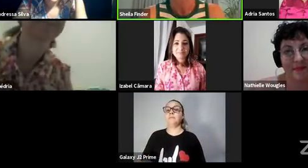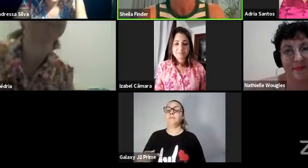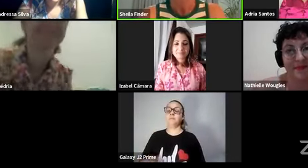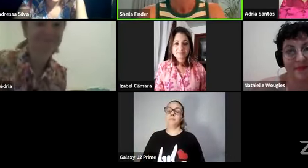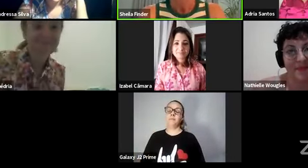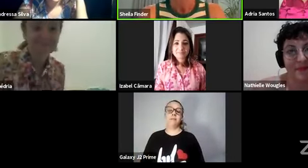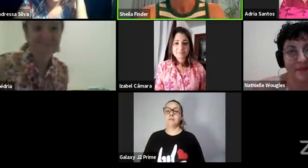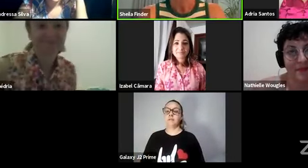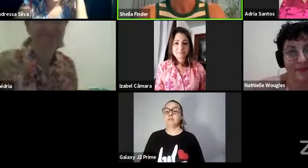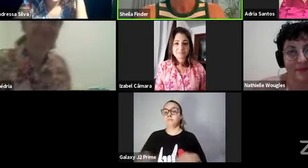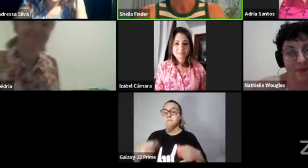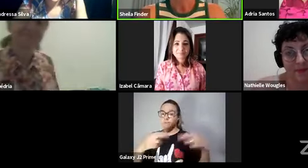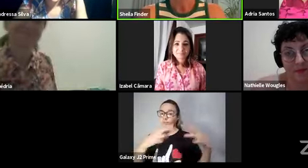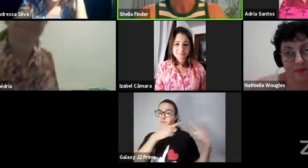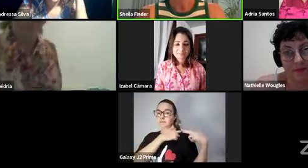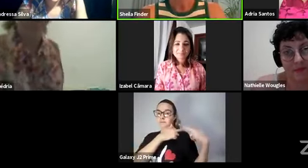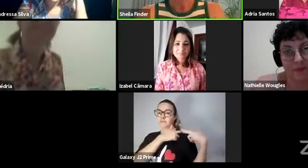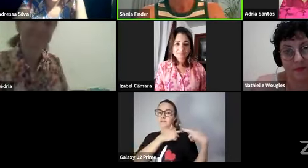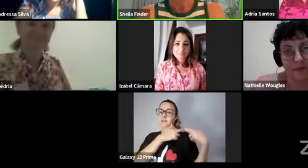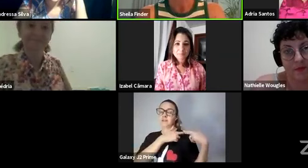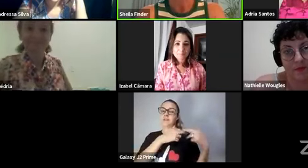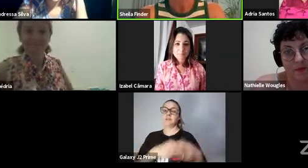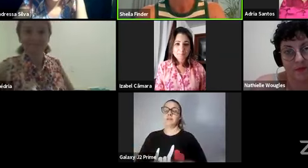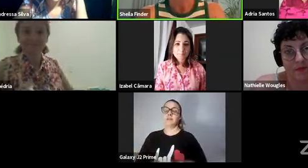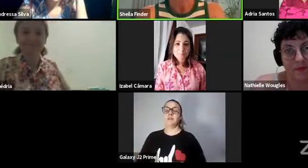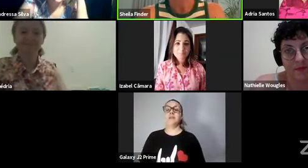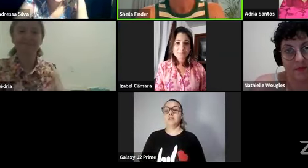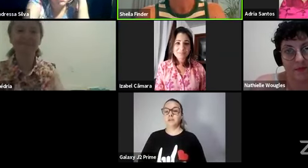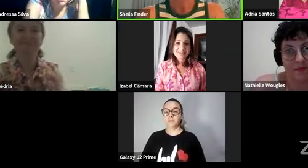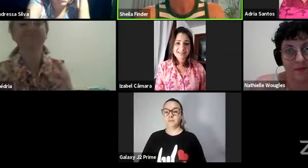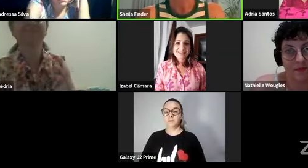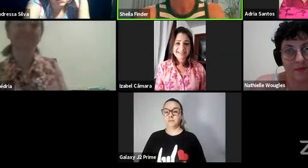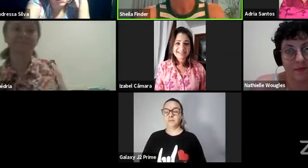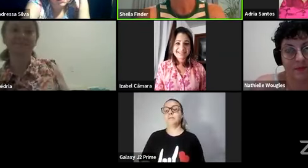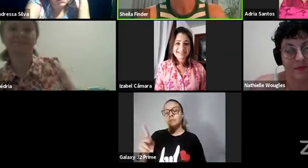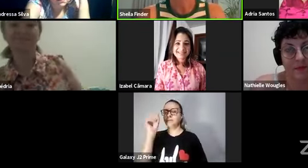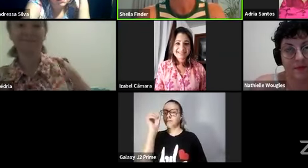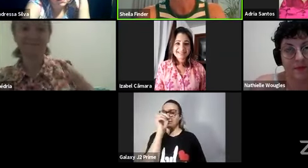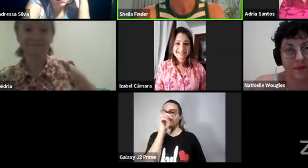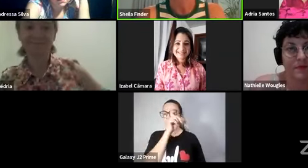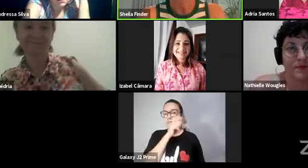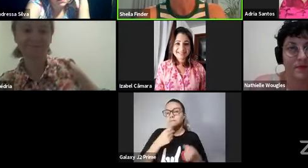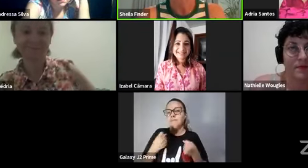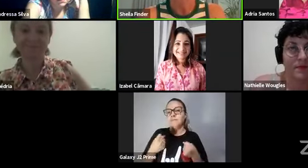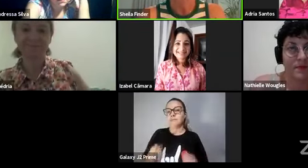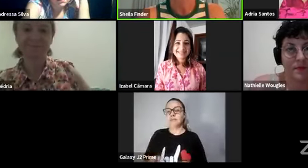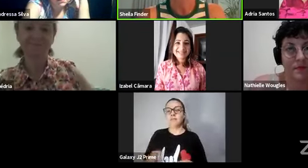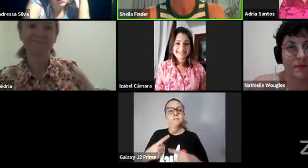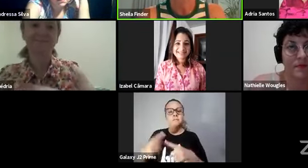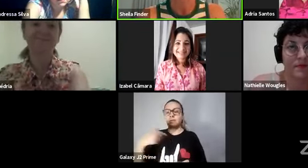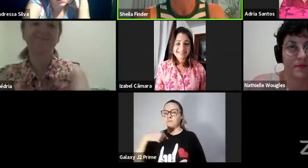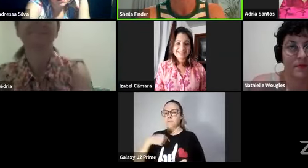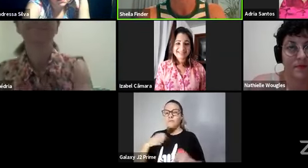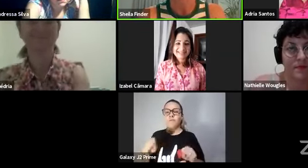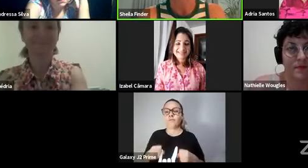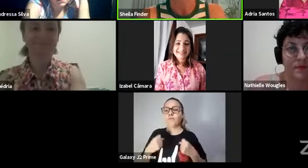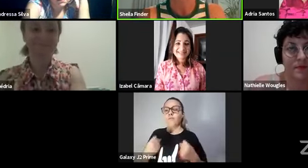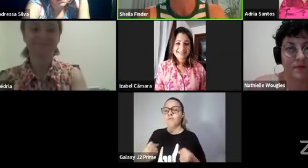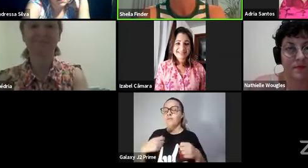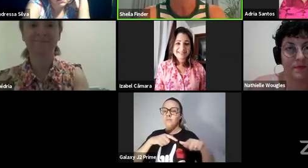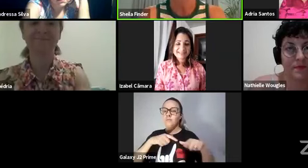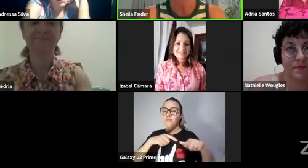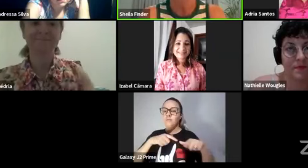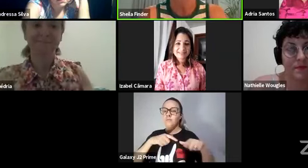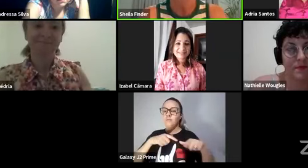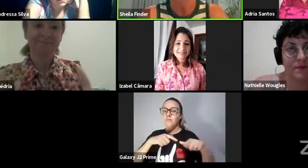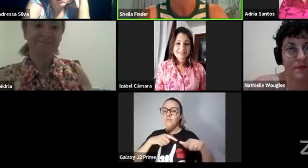responsabilidade. É um fardo pesado, mas eu senti que eu sou muito mais forte, né? Foi a